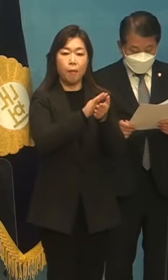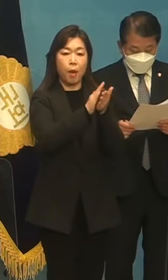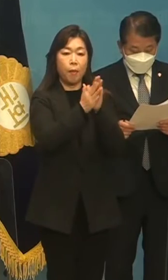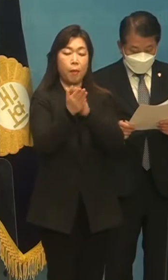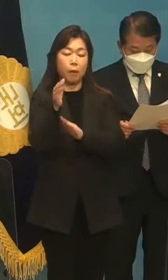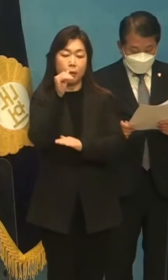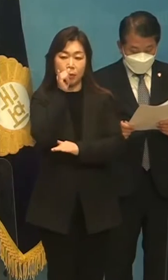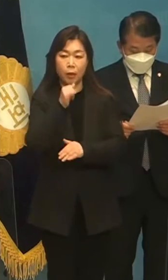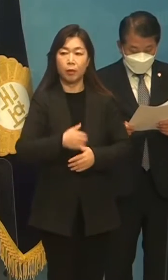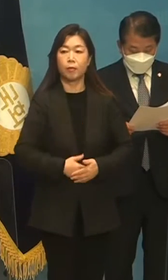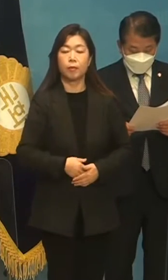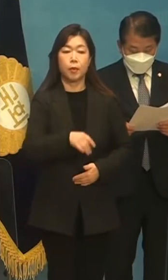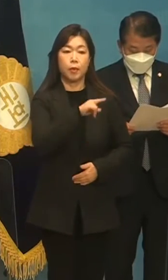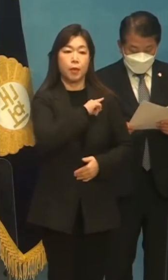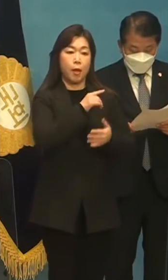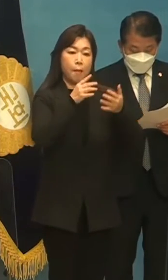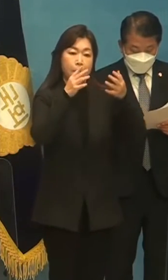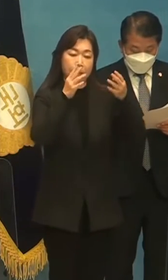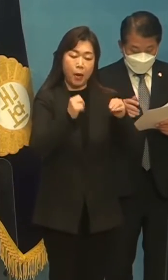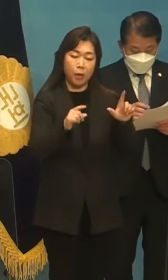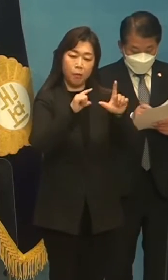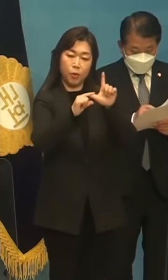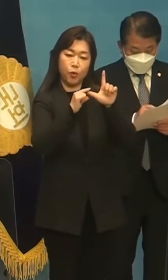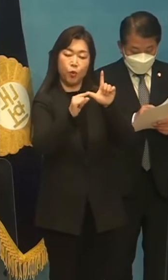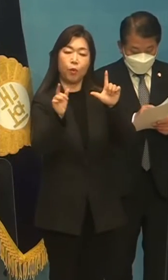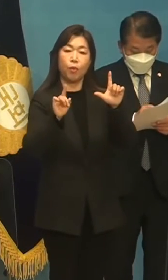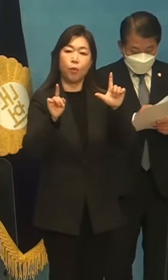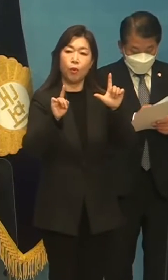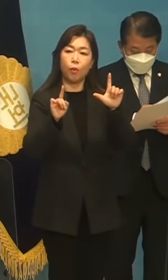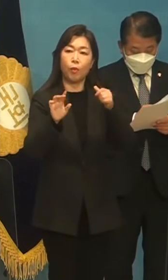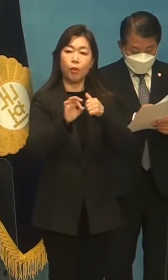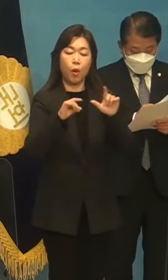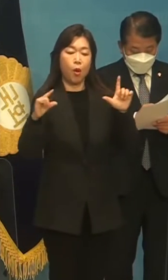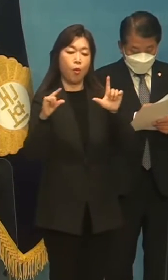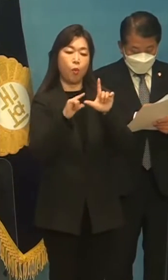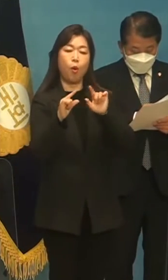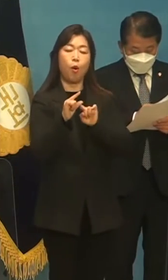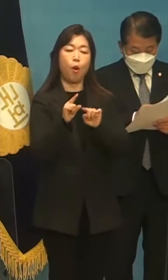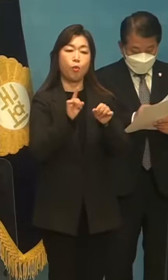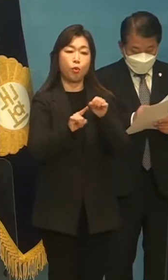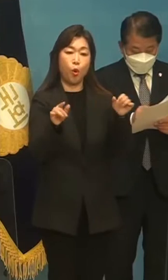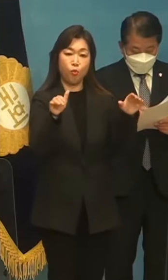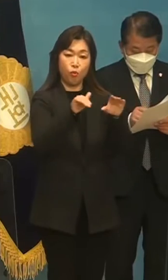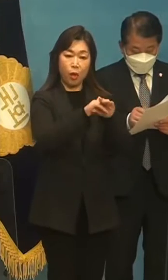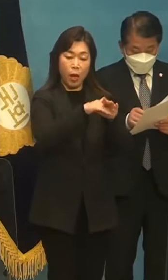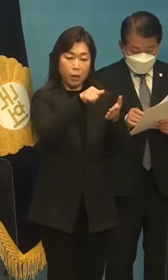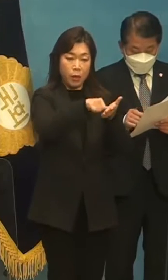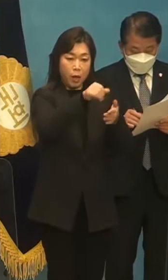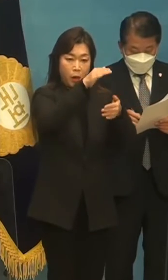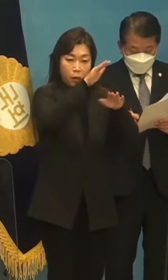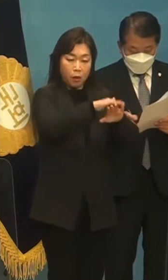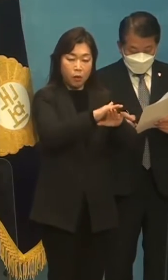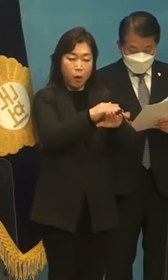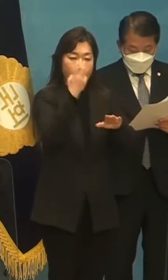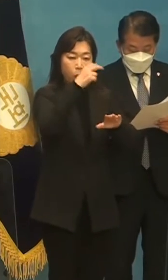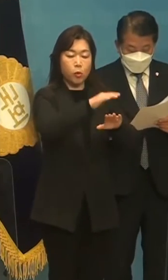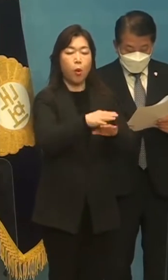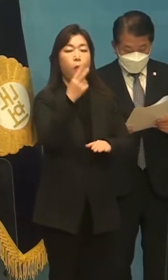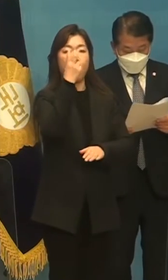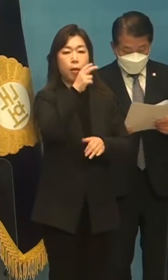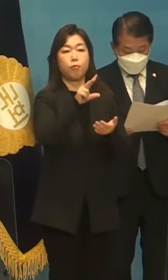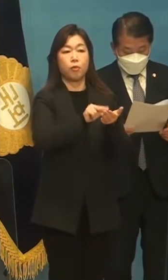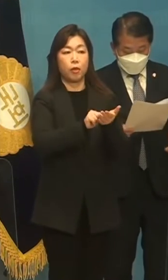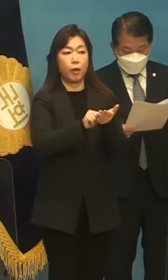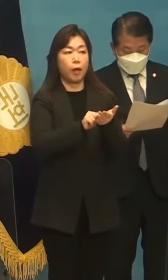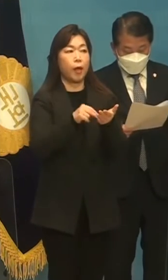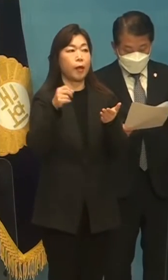있습니다. 가장 많은 비중을 차지하고 있는 불교 문화재에 대한 보존 관리를 어떻게 할 것인가,